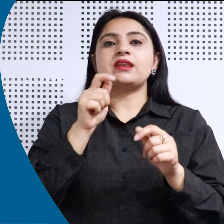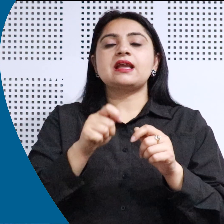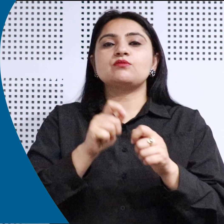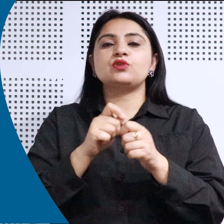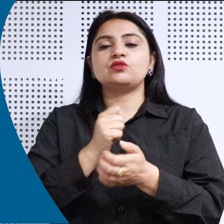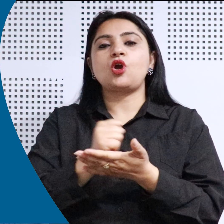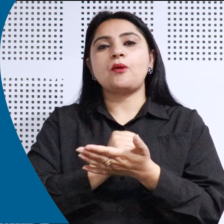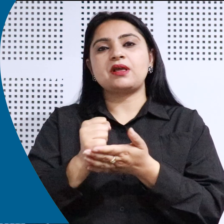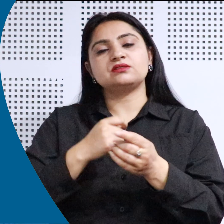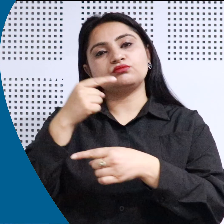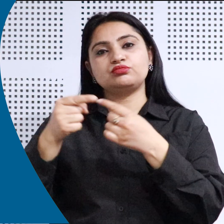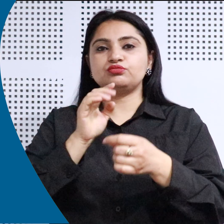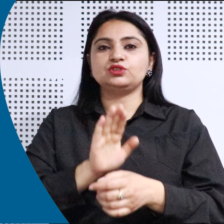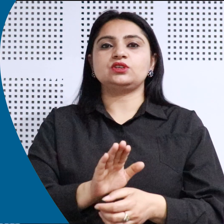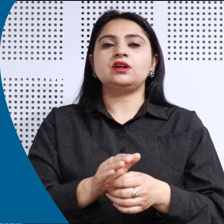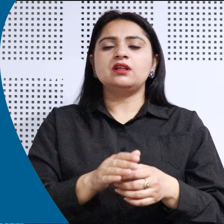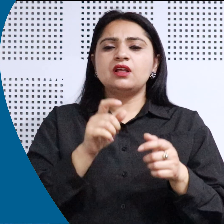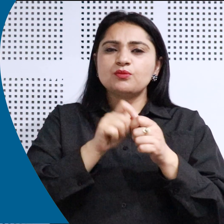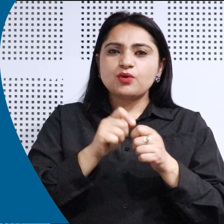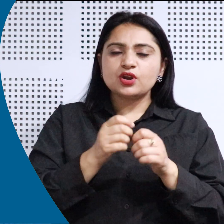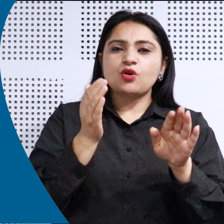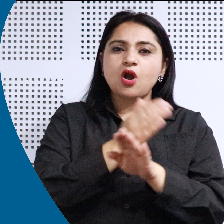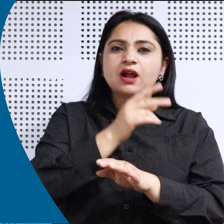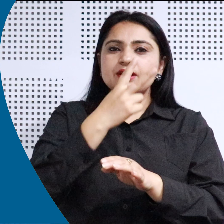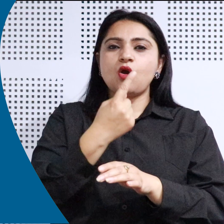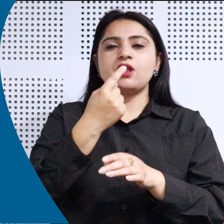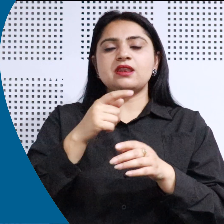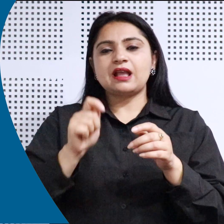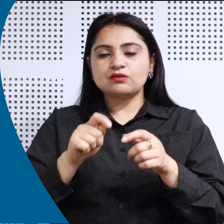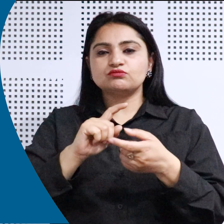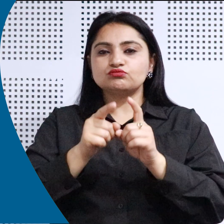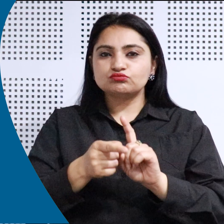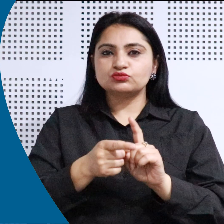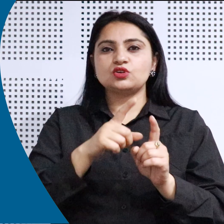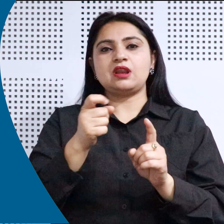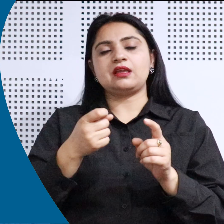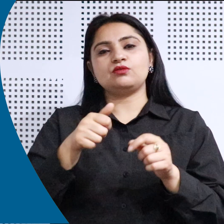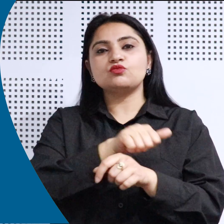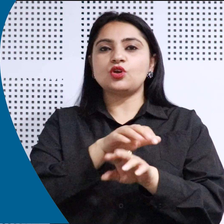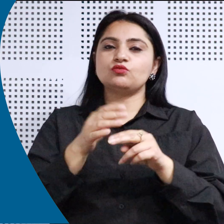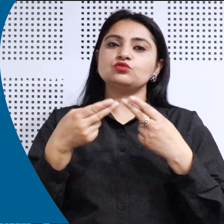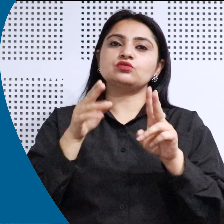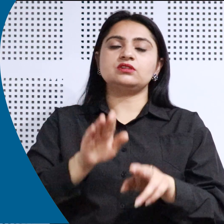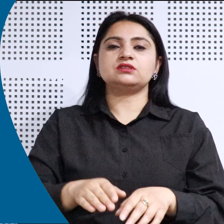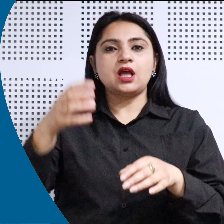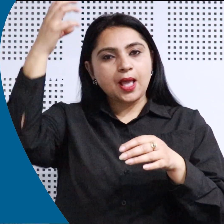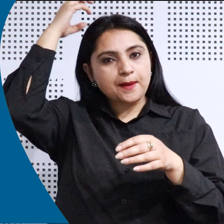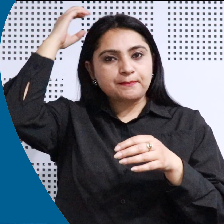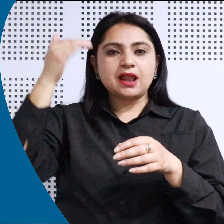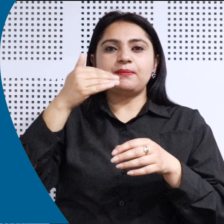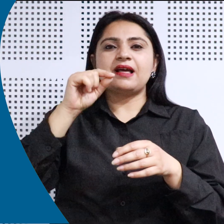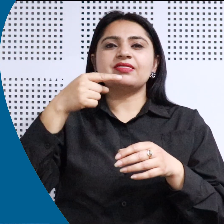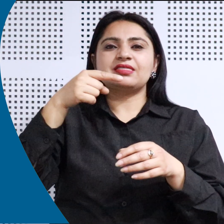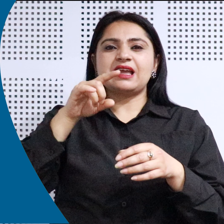बनाउने अभ्यास भइरहेका छन् भने बनेका ऐन कानून संशोधनका लागि पनि उनीहरू स्वतन्त्र छन्। पाल्पाको तानसेन